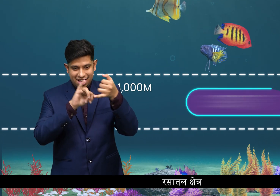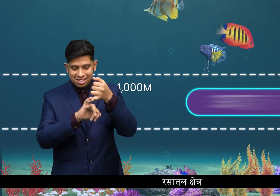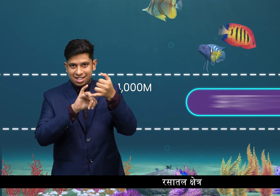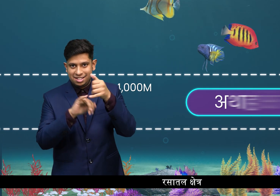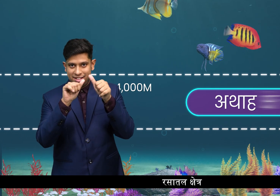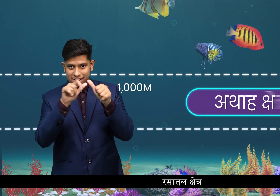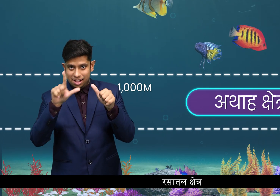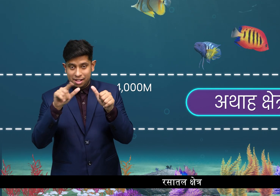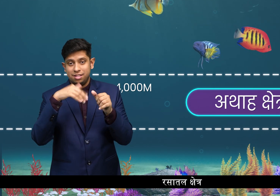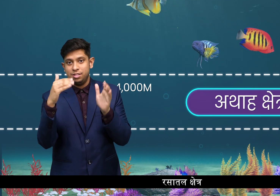क्षेत्र।